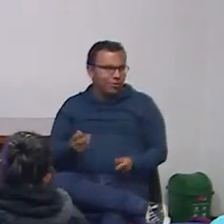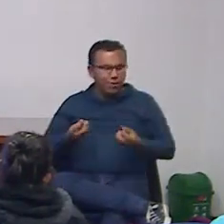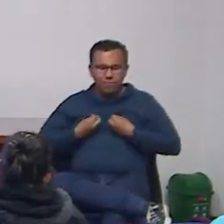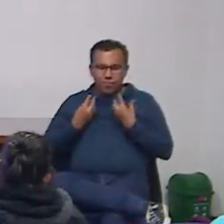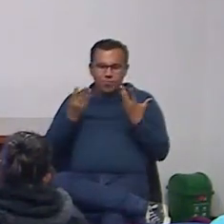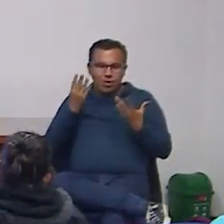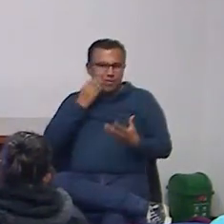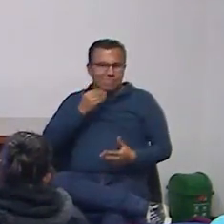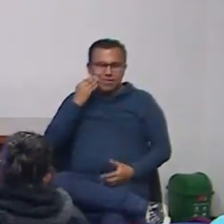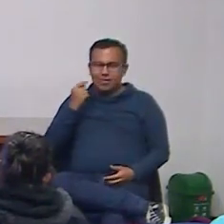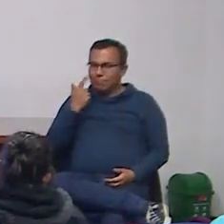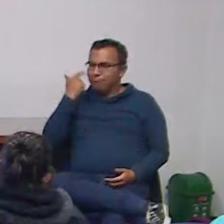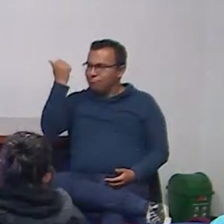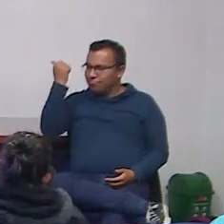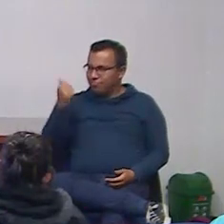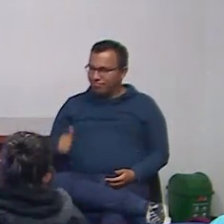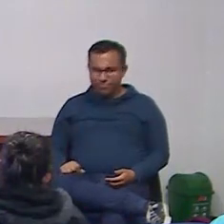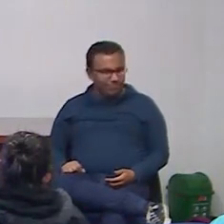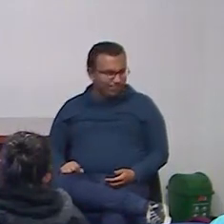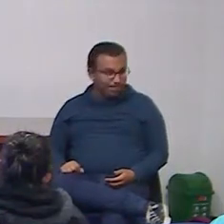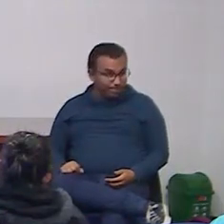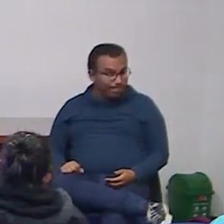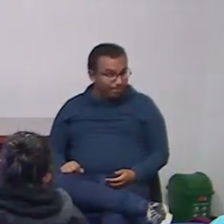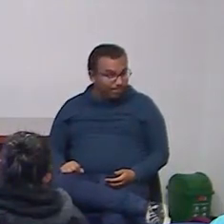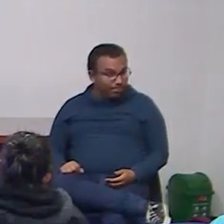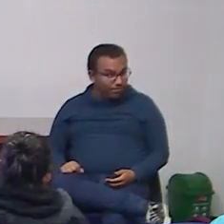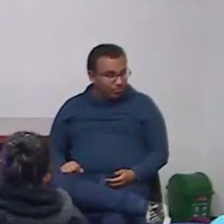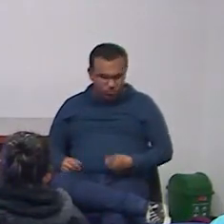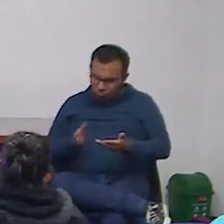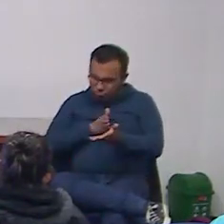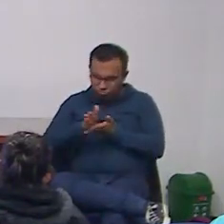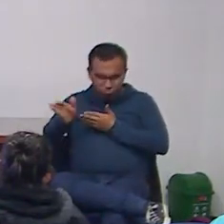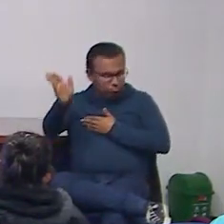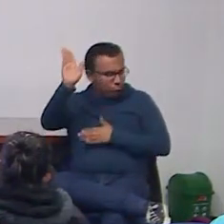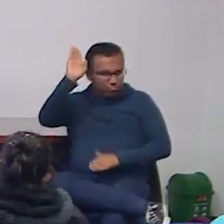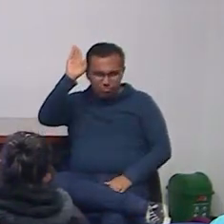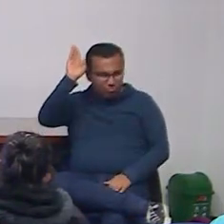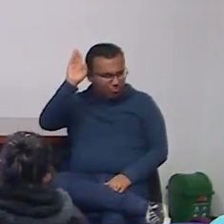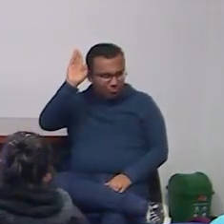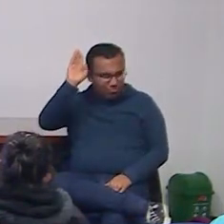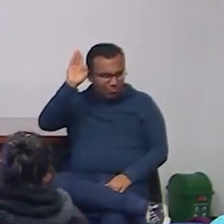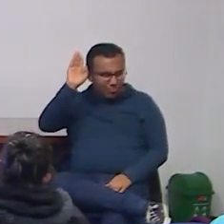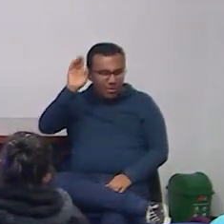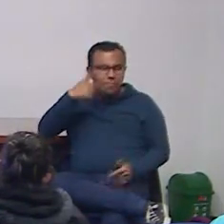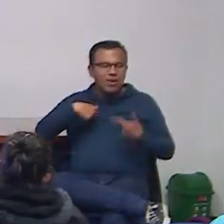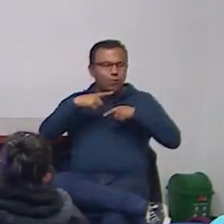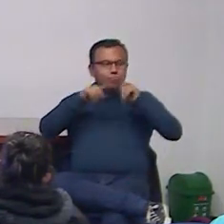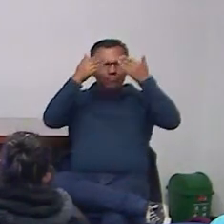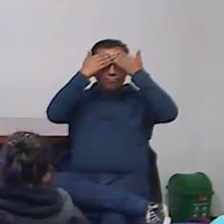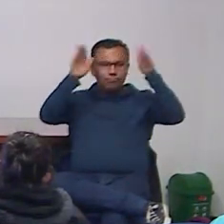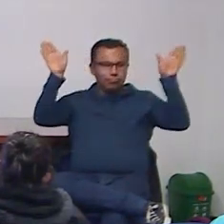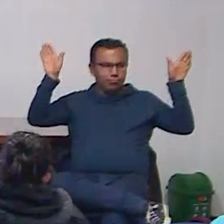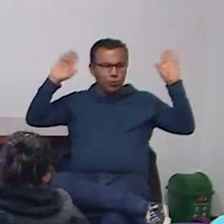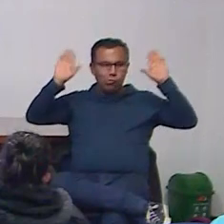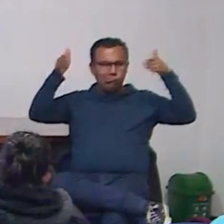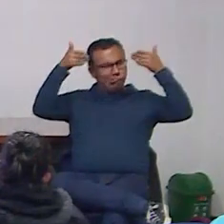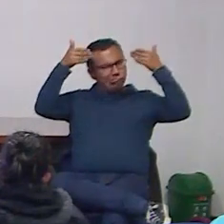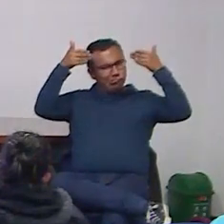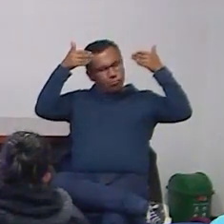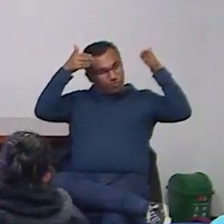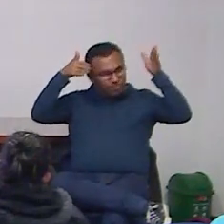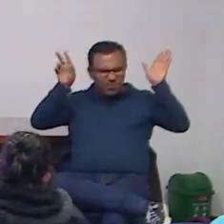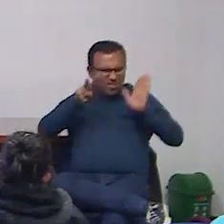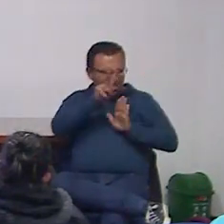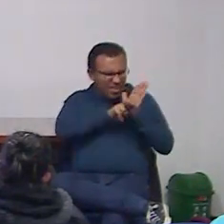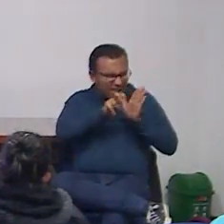vivir experiencias maravillosas e y seguiré haciéndolo Sí al que al tener la mente abierta a las teorías a los